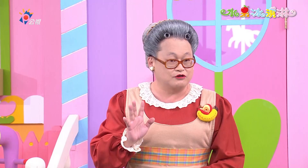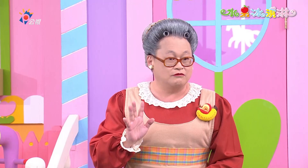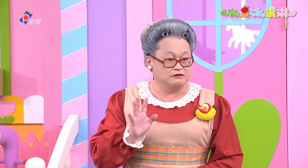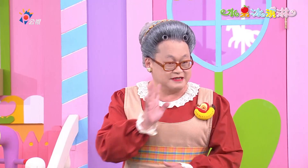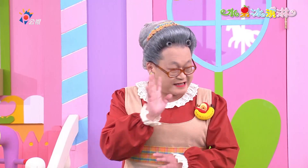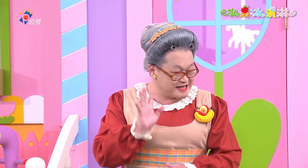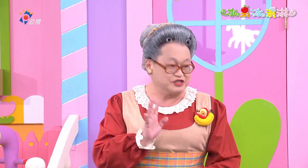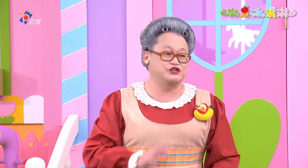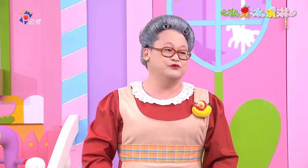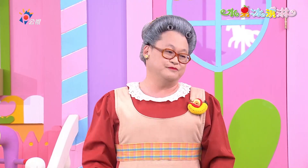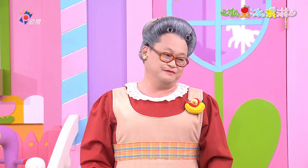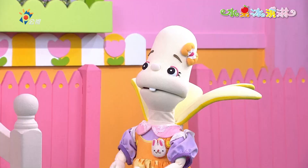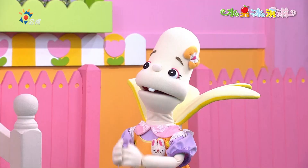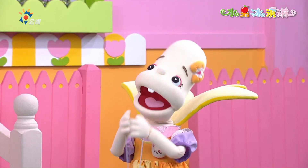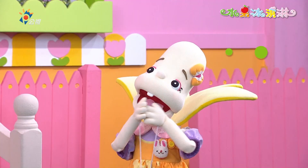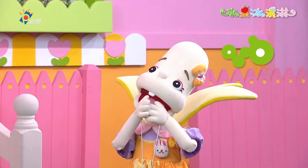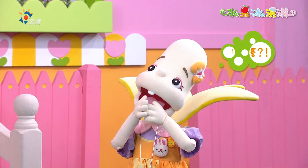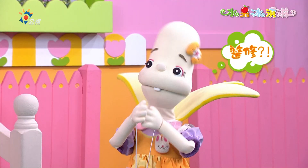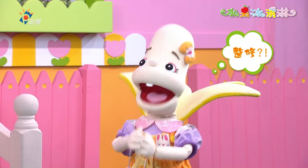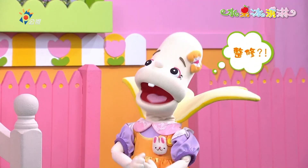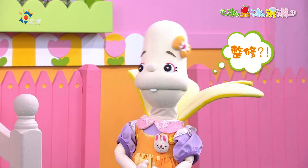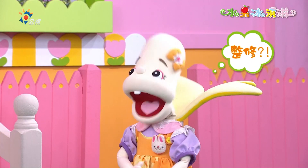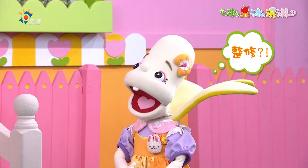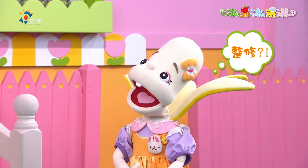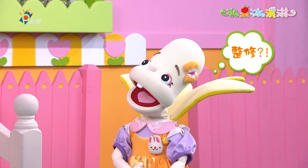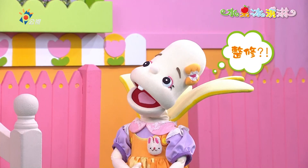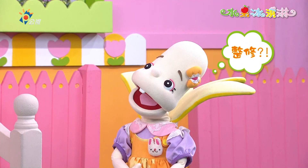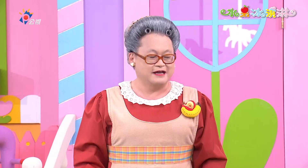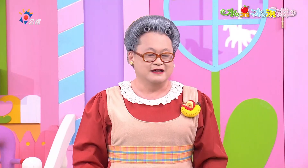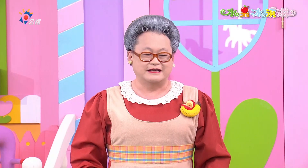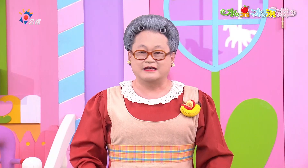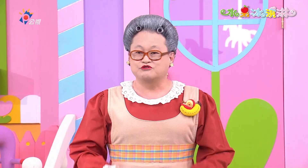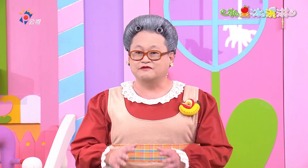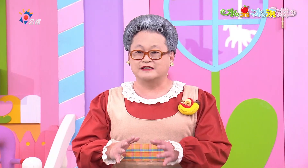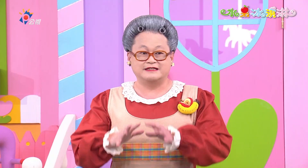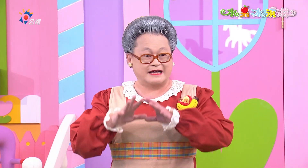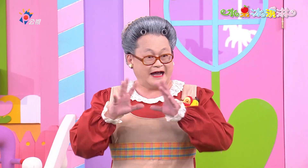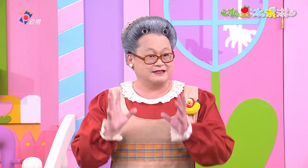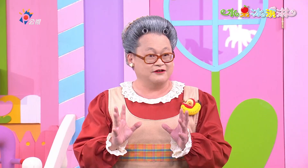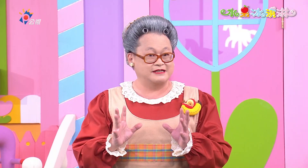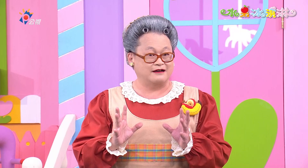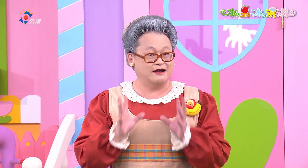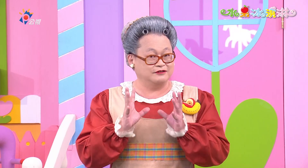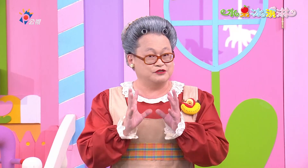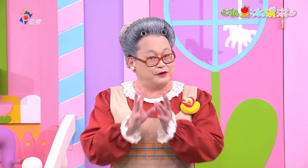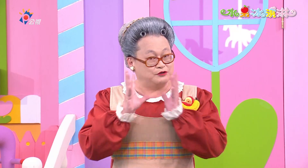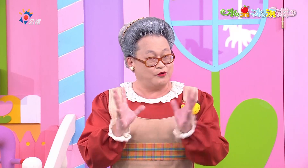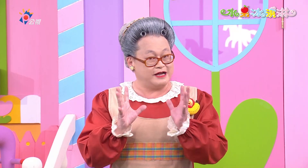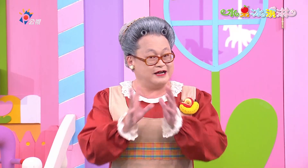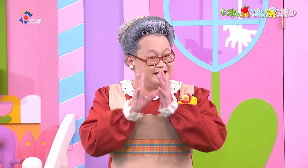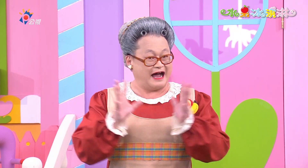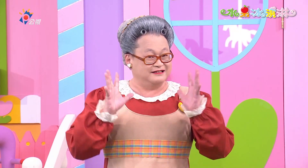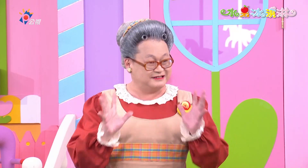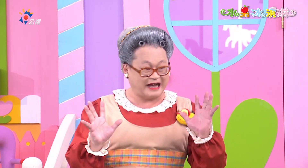施工，在整修。 喂，整修？ 哎，对，奶奶的厨房现在改造一下，然后呢就会多一个阳